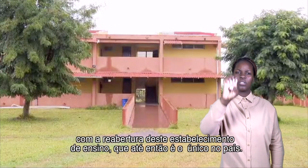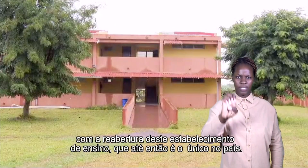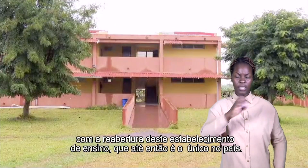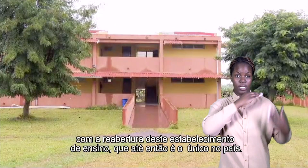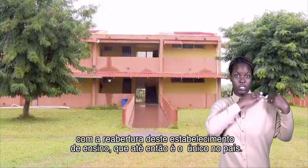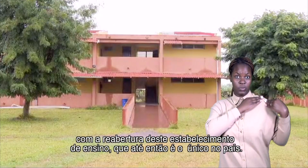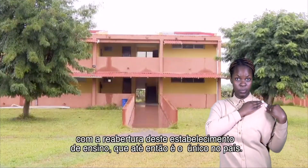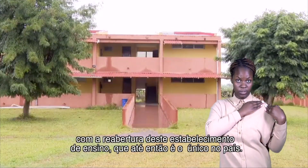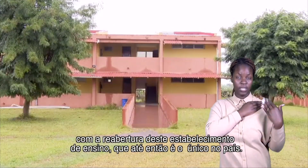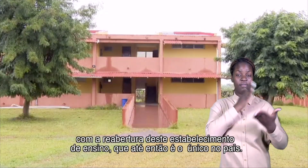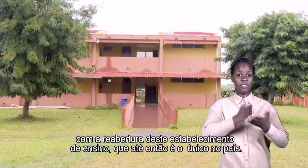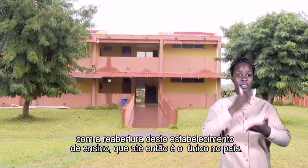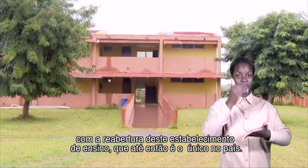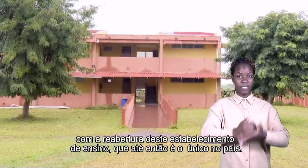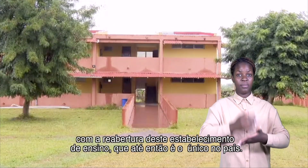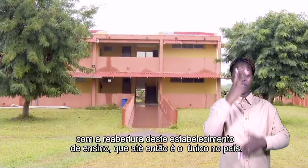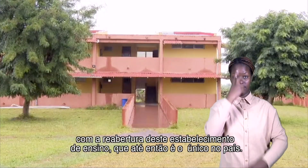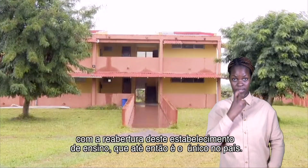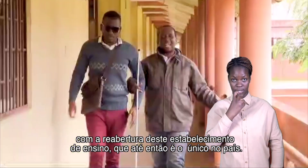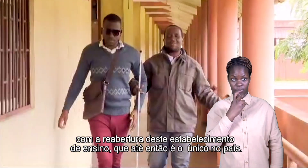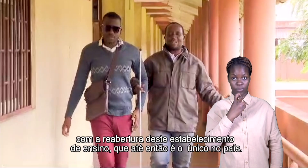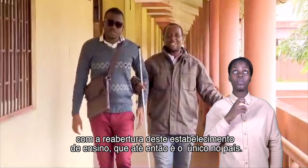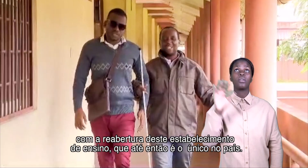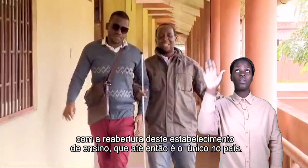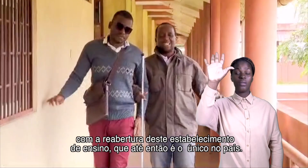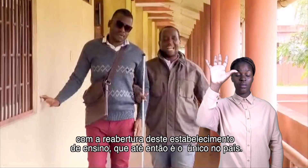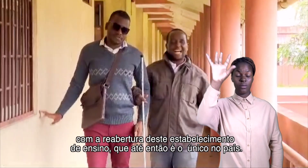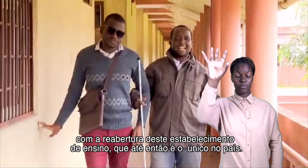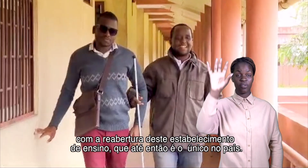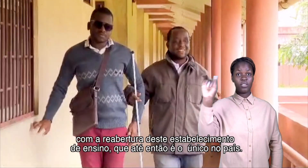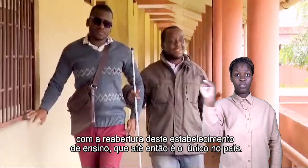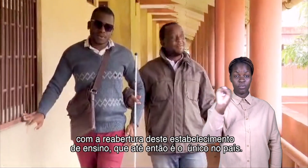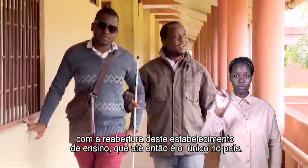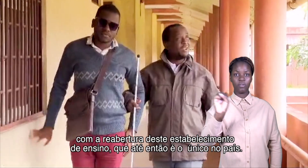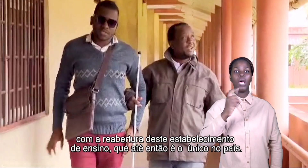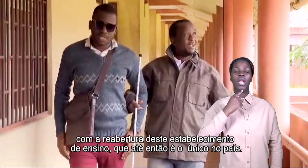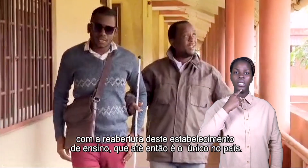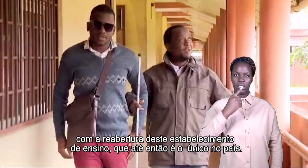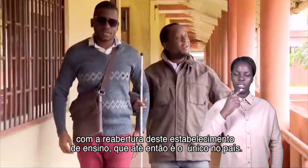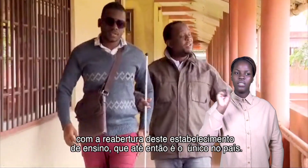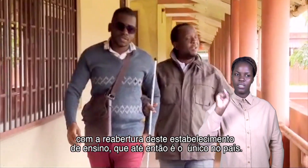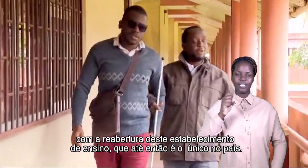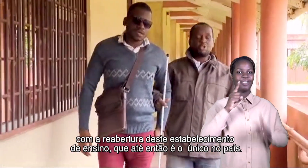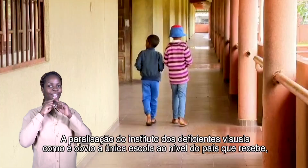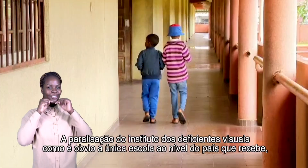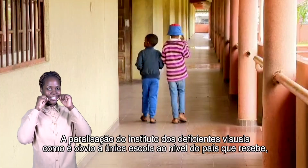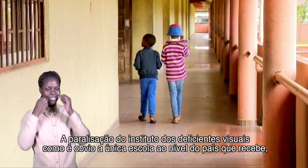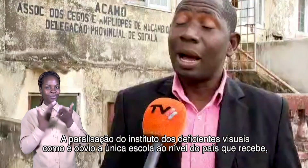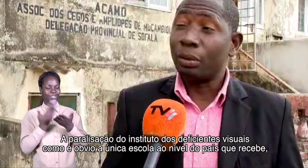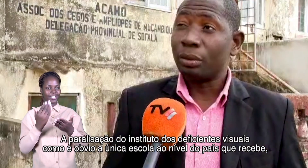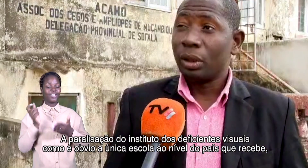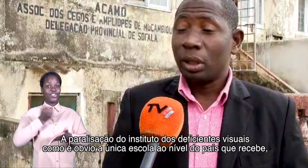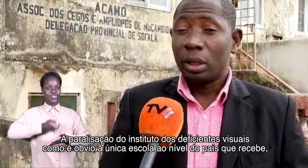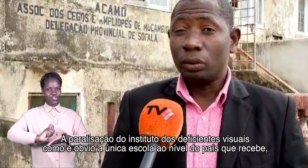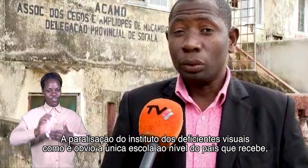satisfação com a reabertura deste estabelecimento de ensino que até então é o único no país.